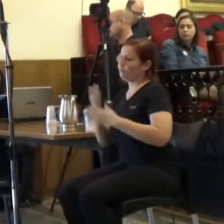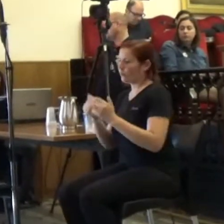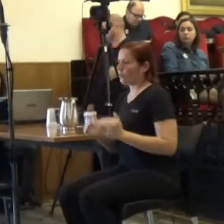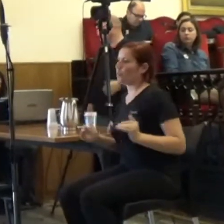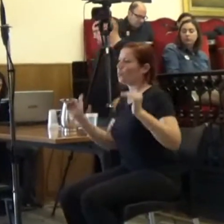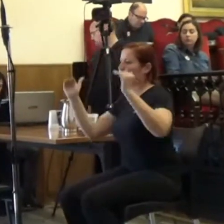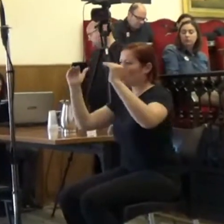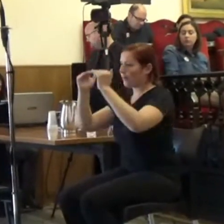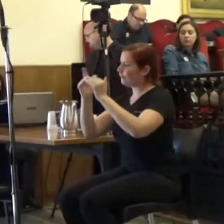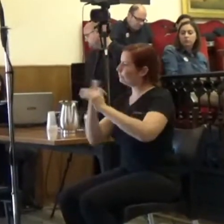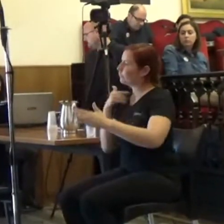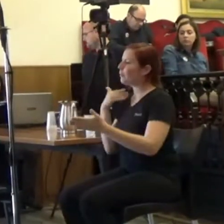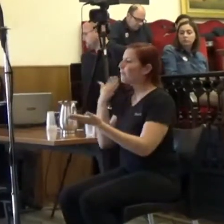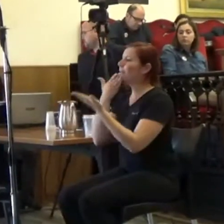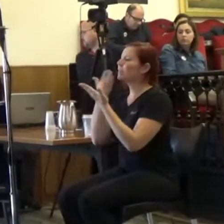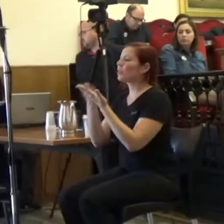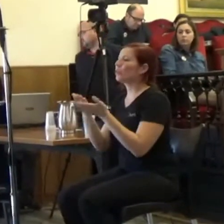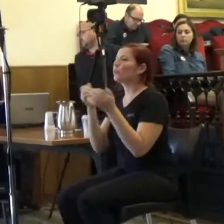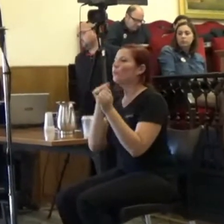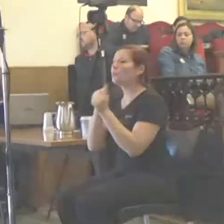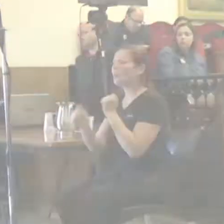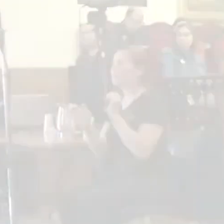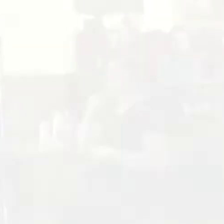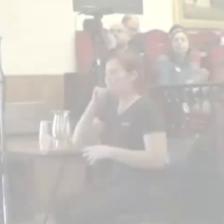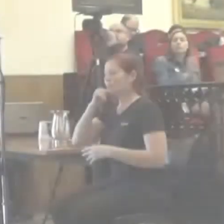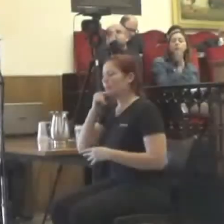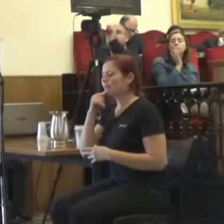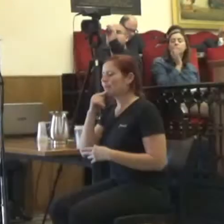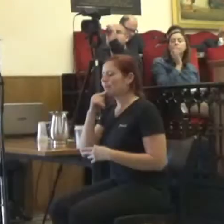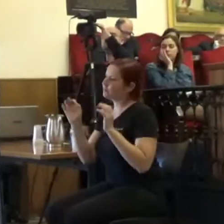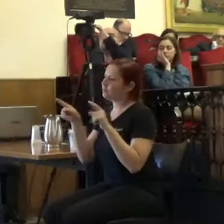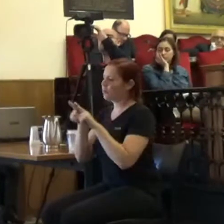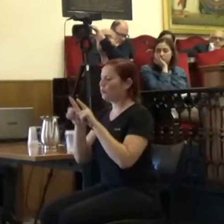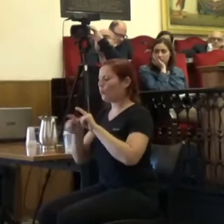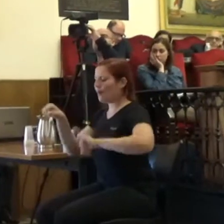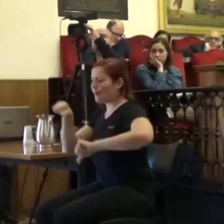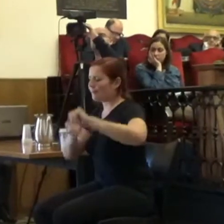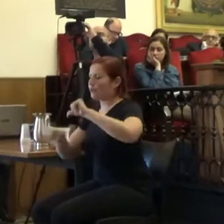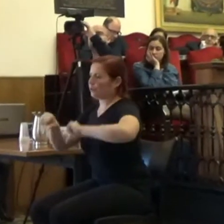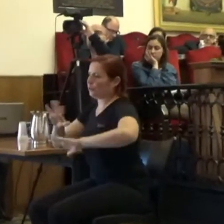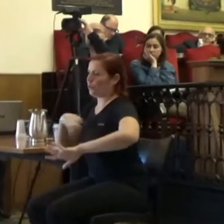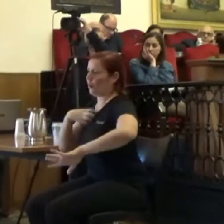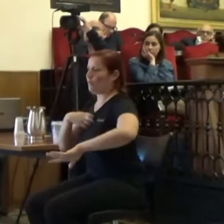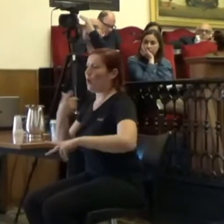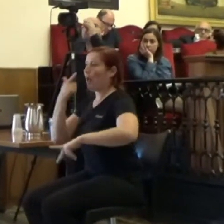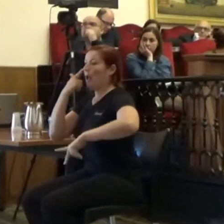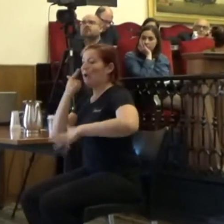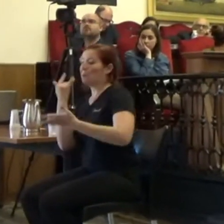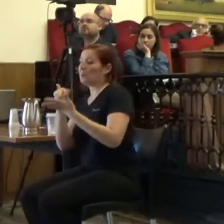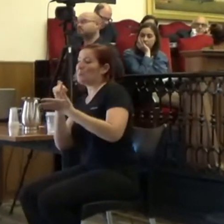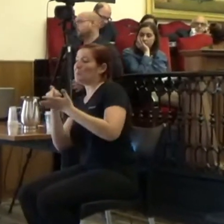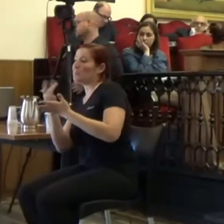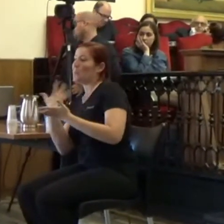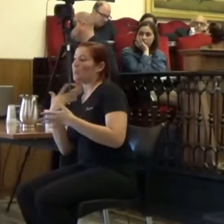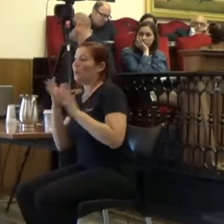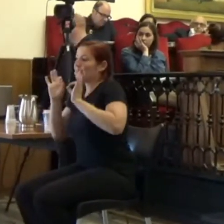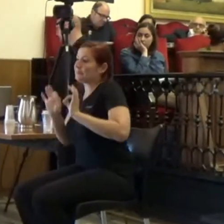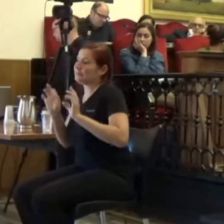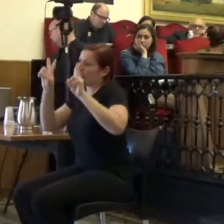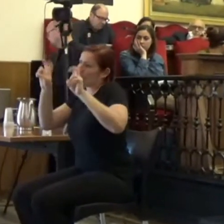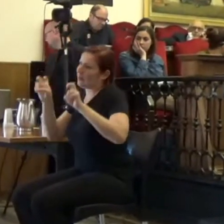siguiente. Se dice que el municipio de El Chival, para verificar hasta qué punto funcionan los trabajadores con diversidad